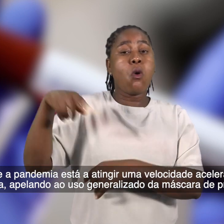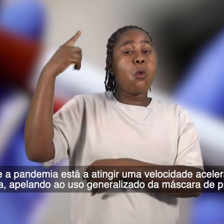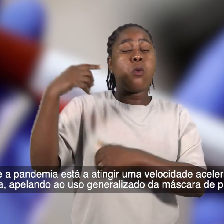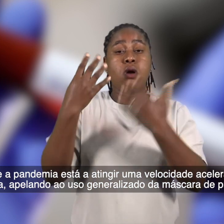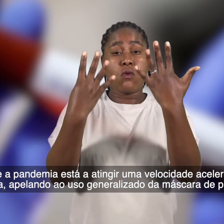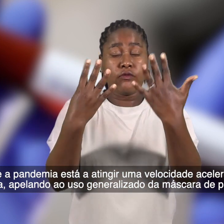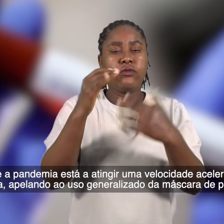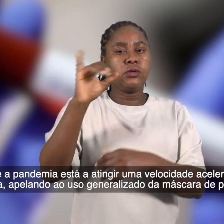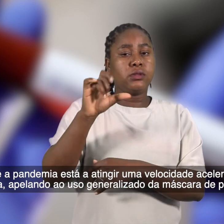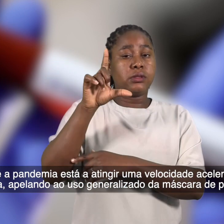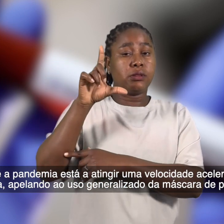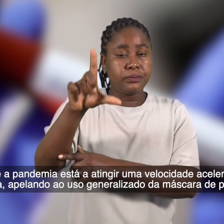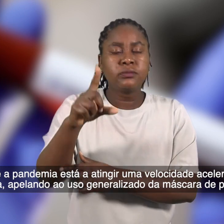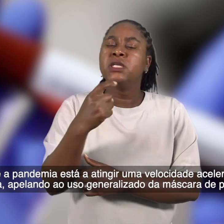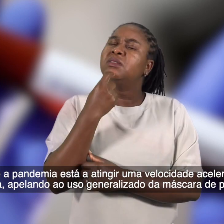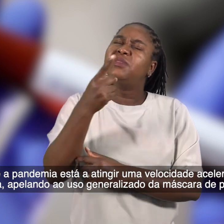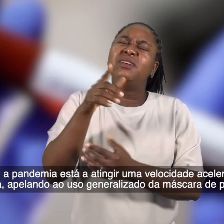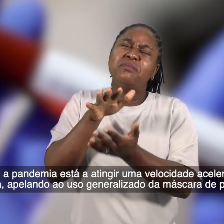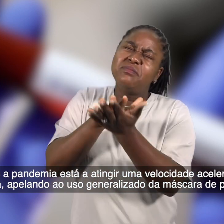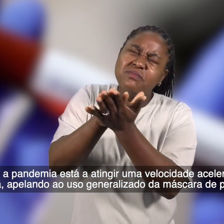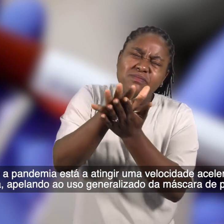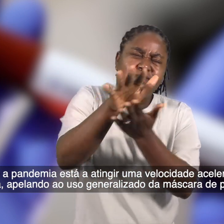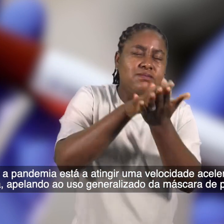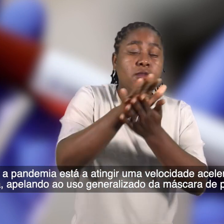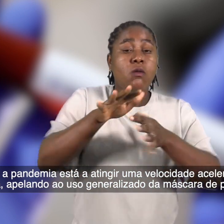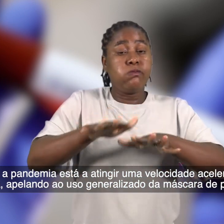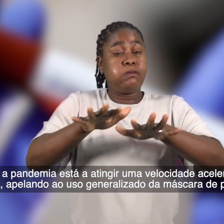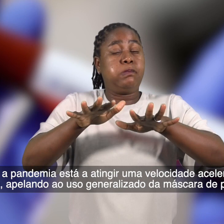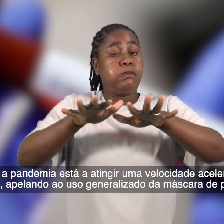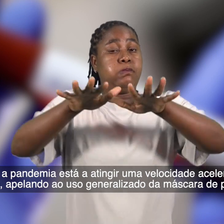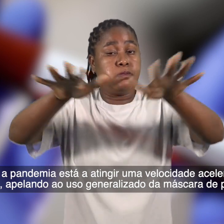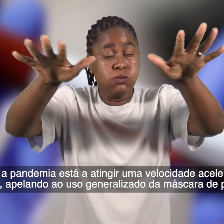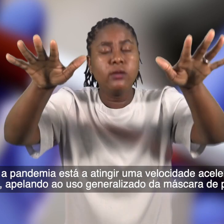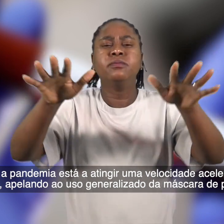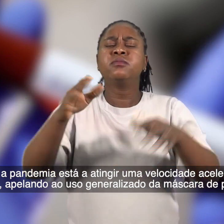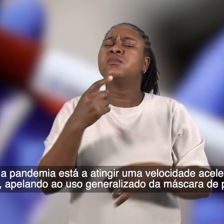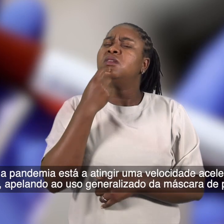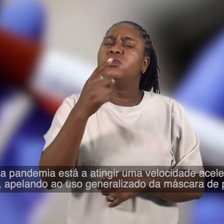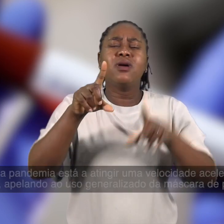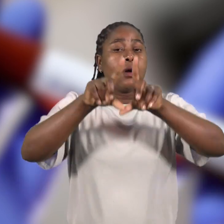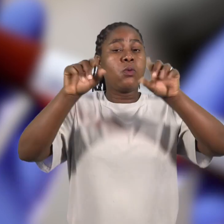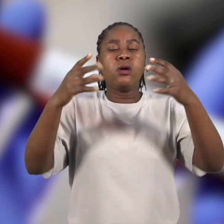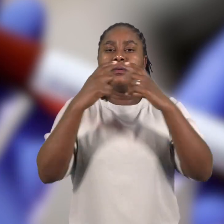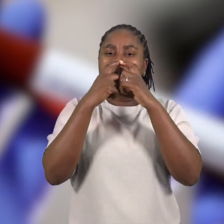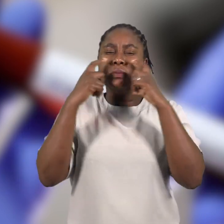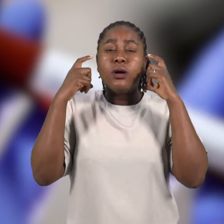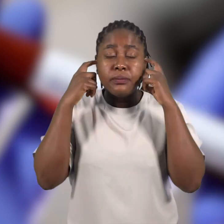está a atingir uma velocidade acelerada em África, apelando ao uso generalizado da máscara de proteção.